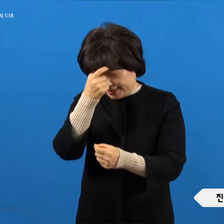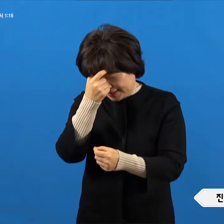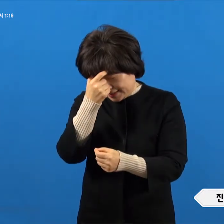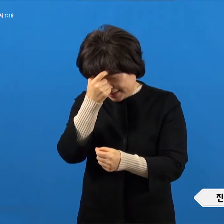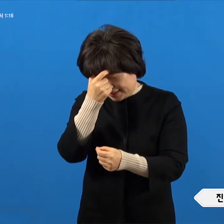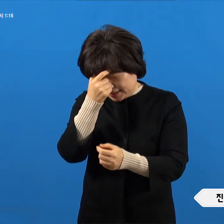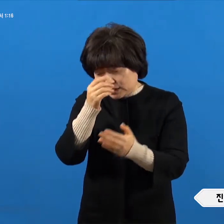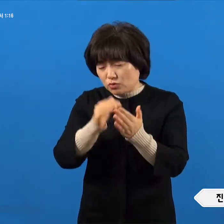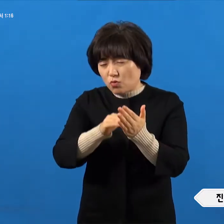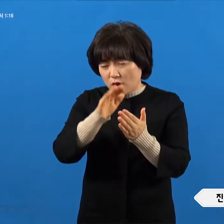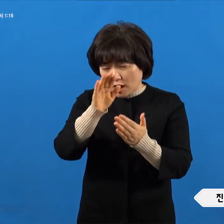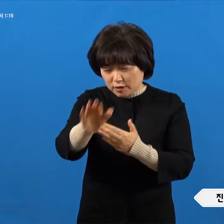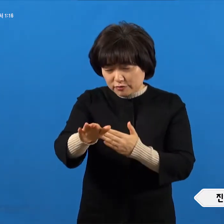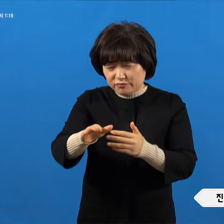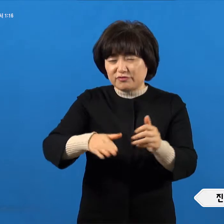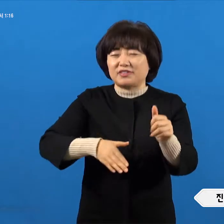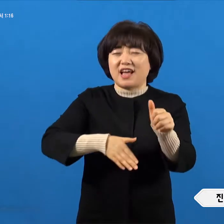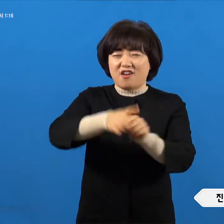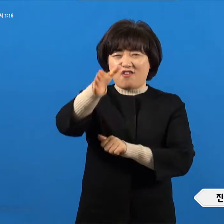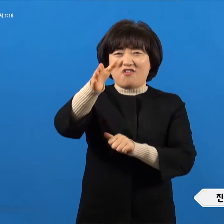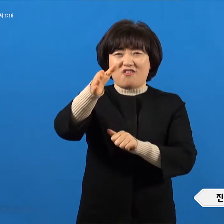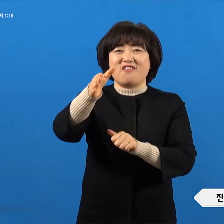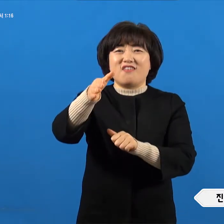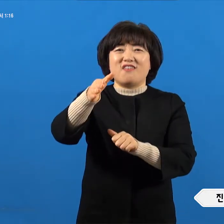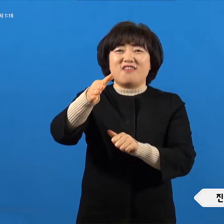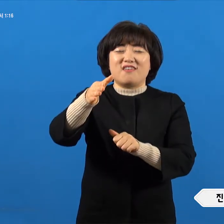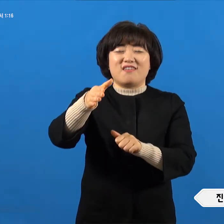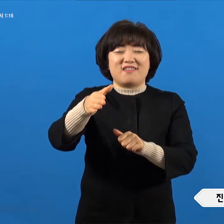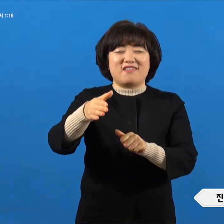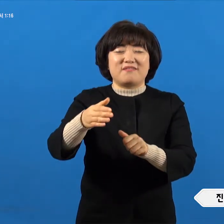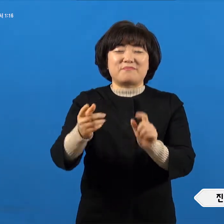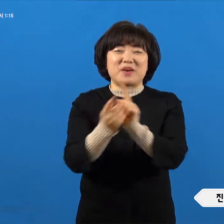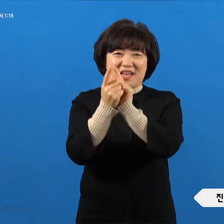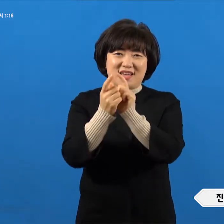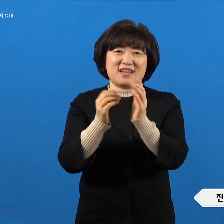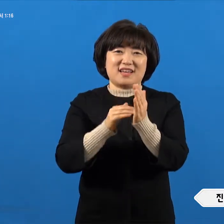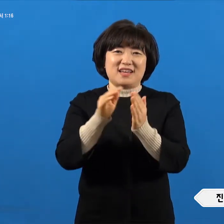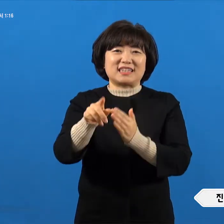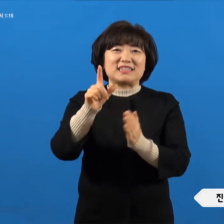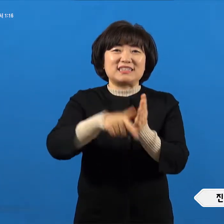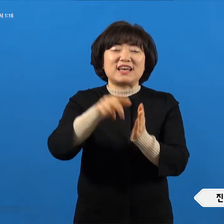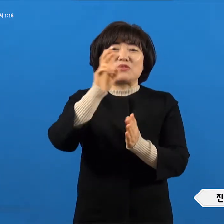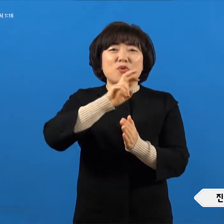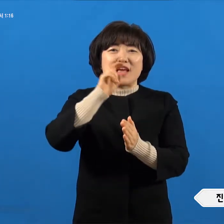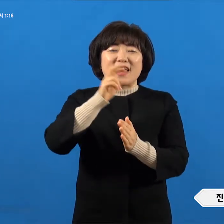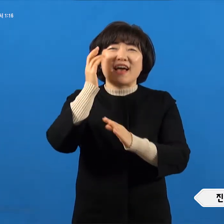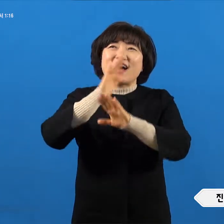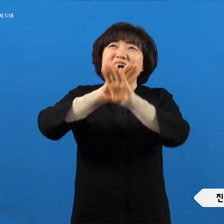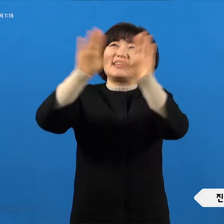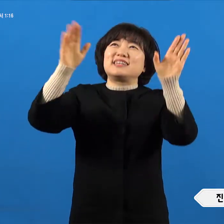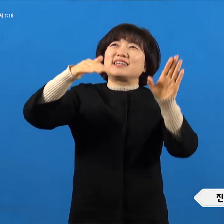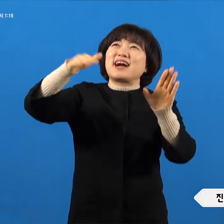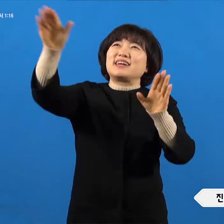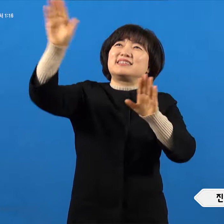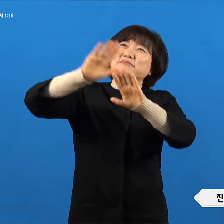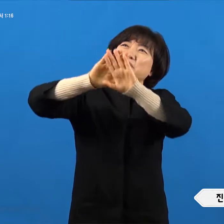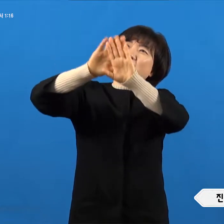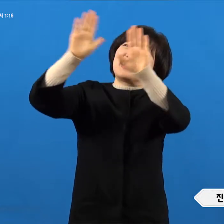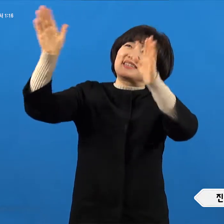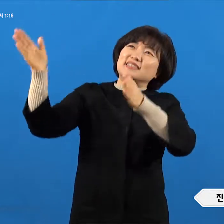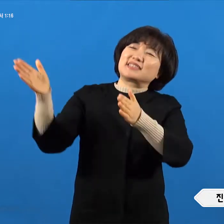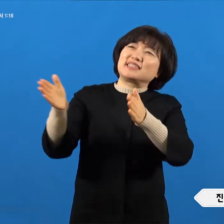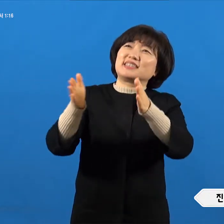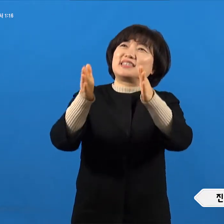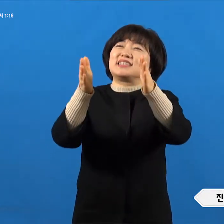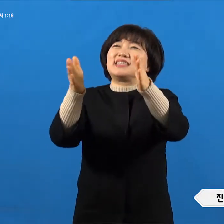그때 불렀던 찬양이 하늘 가는 밝은 길이 내 앞에 있음에, 그 중에 두목이었던 한 사람이